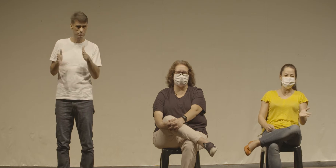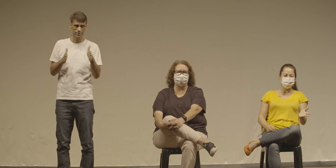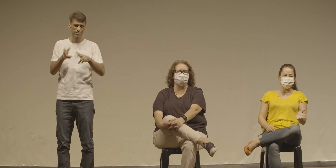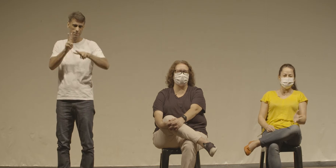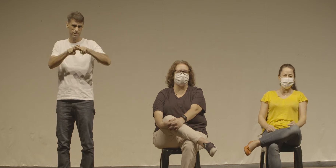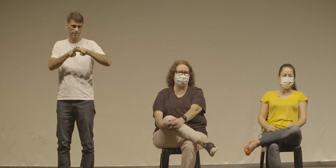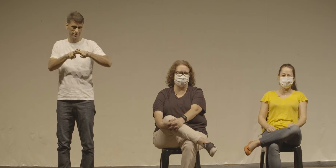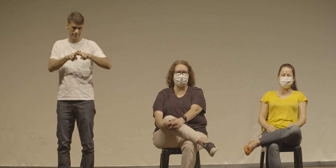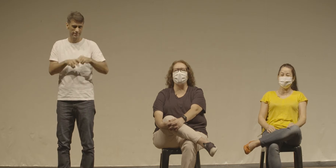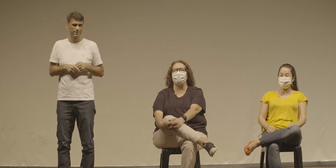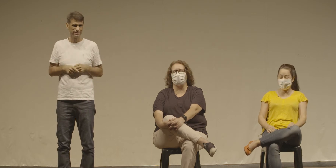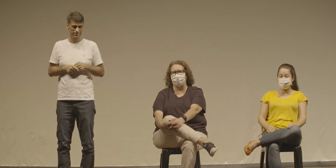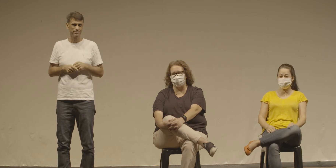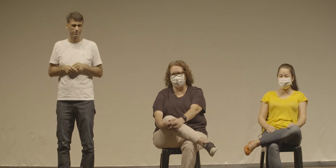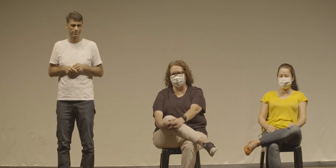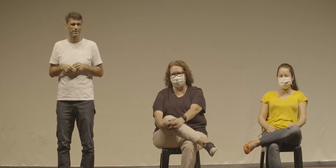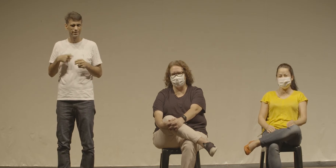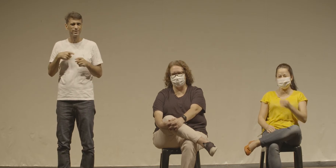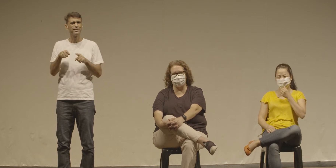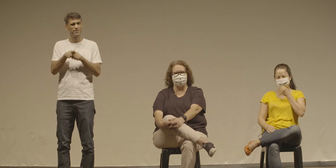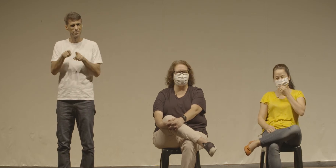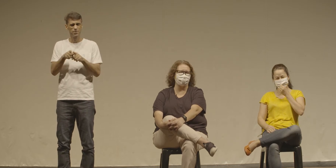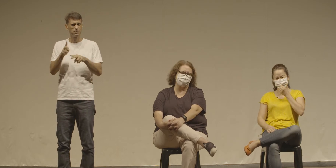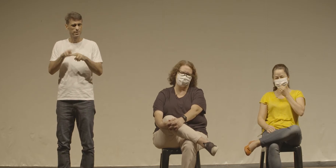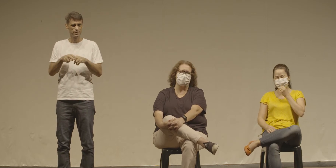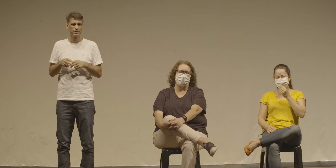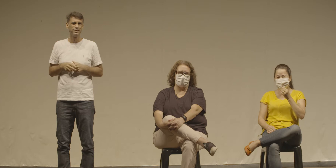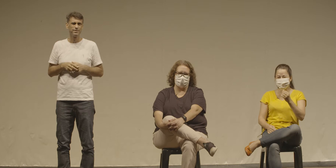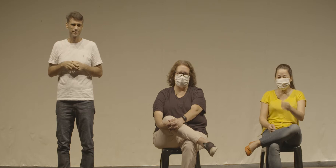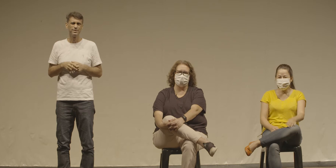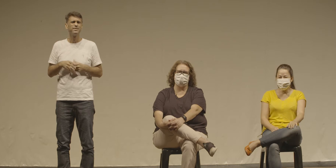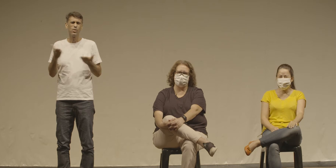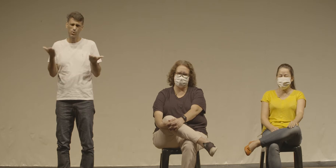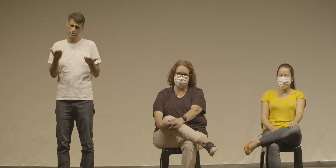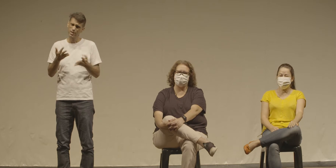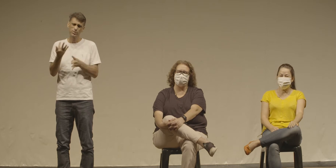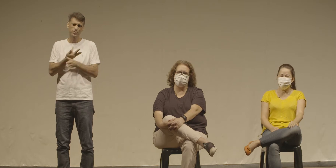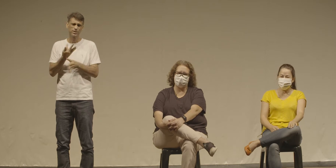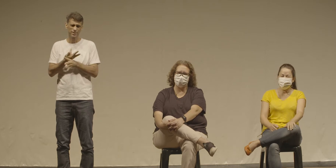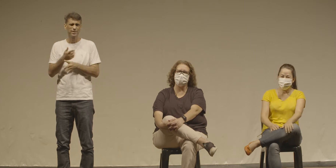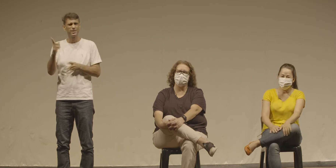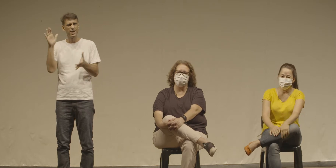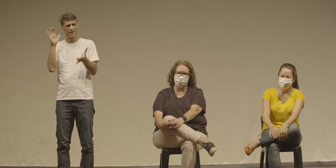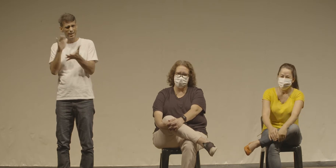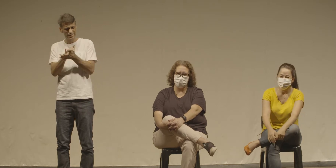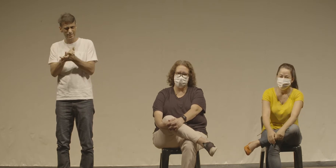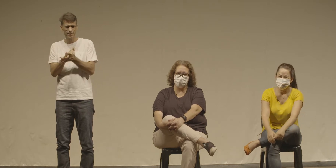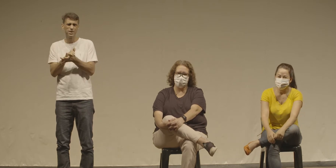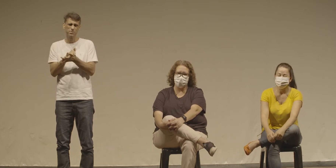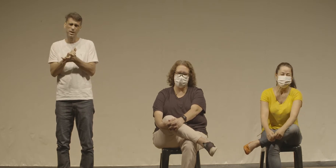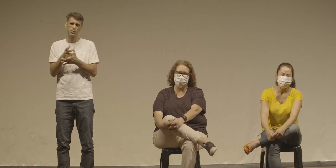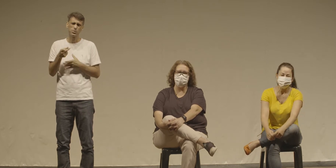presa. Né? Hoje tu atura certas coisas. Você vê casamento chegar como o